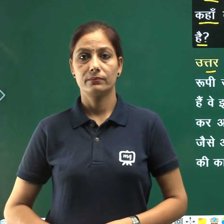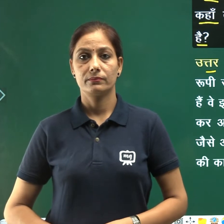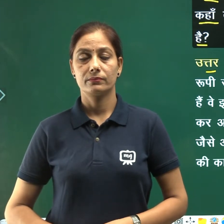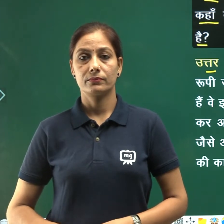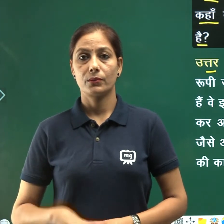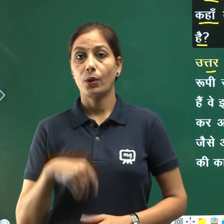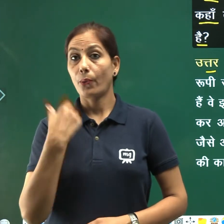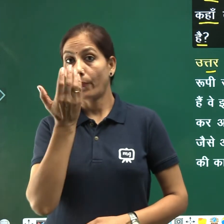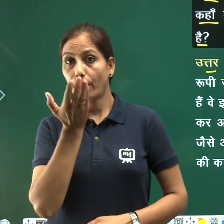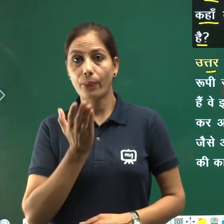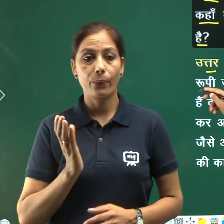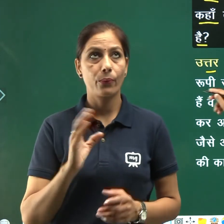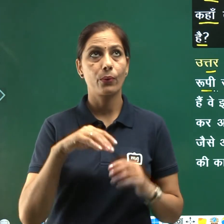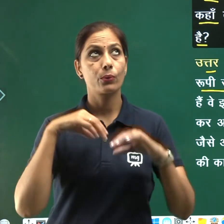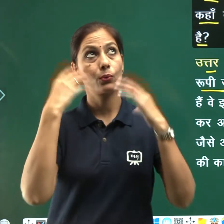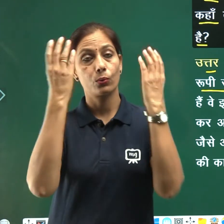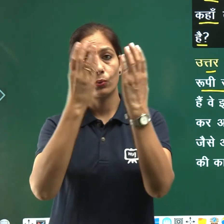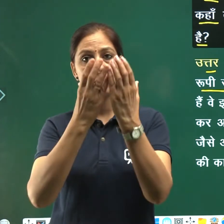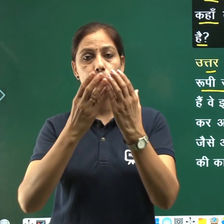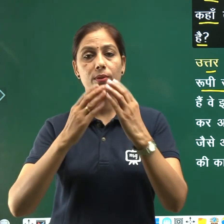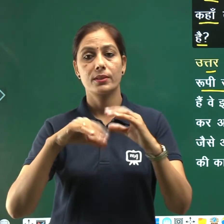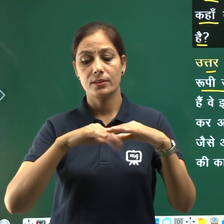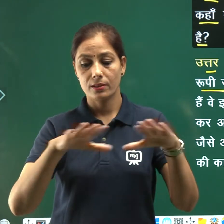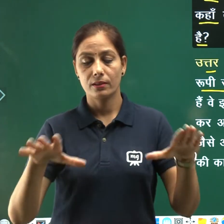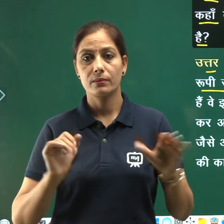वायु रूपी सागर पर